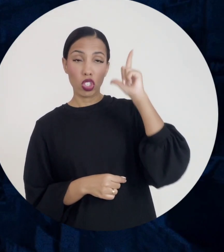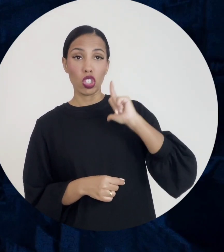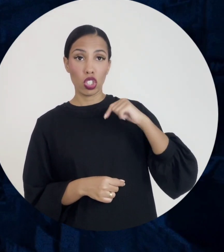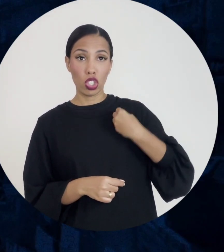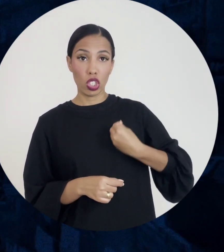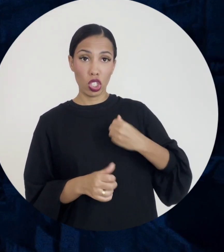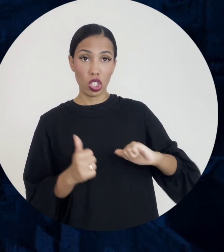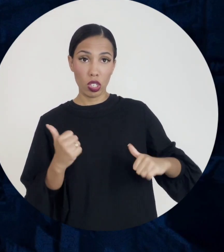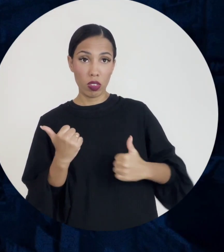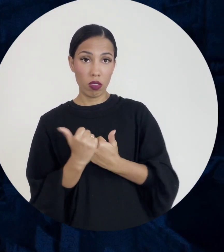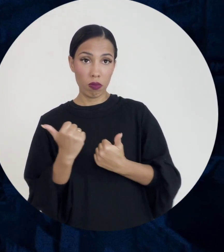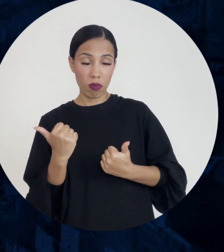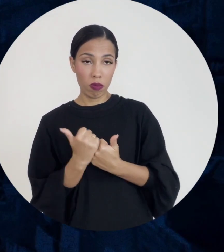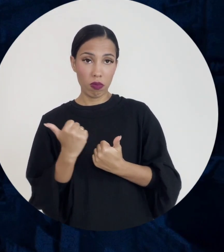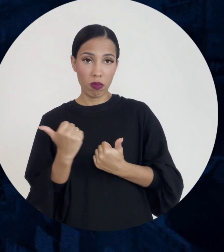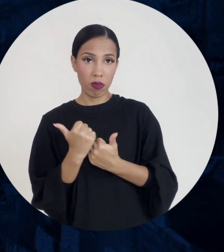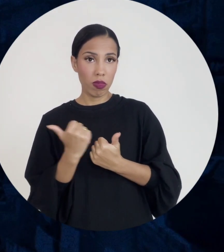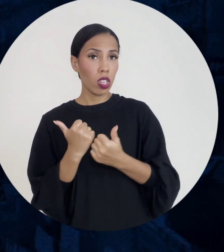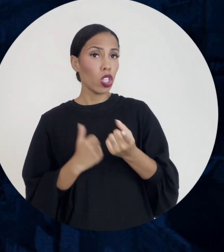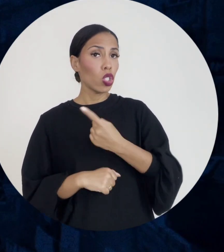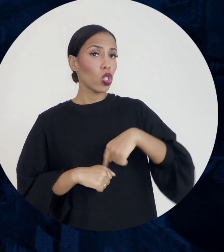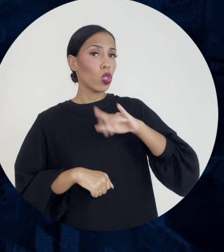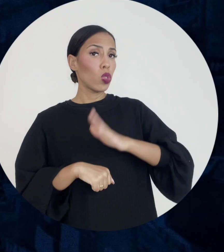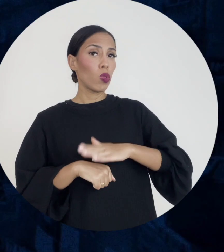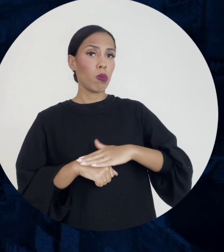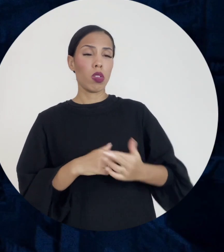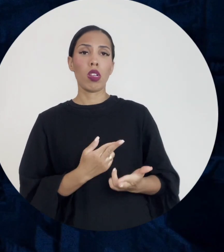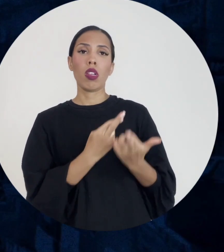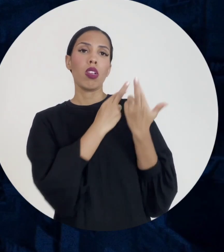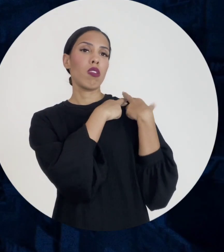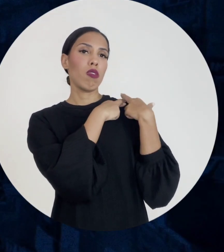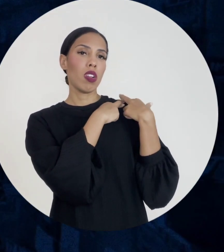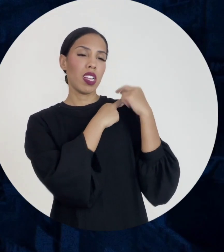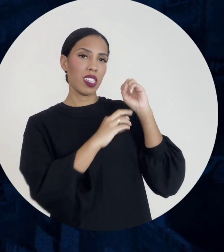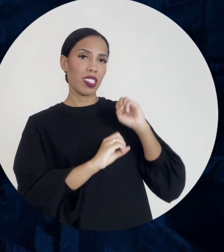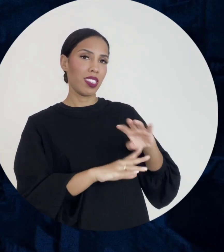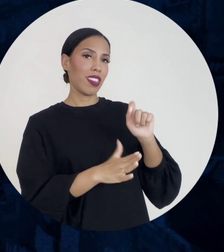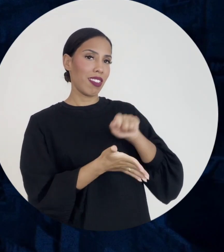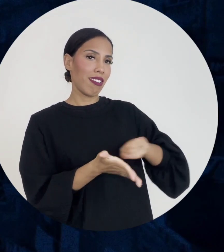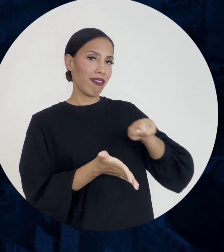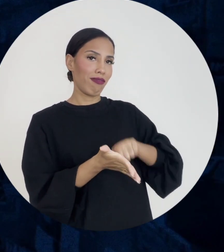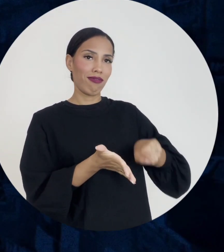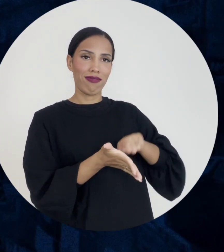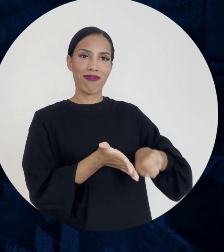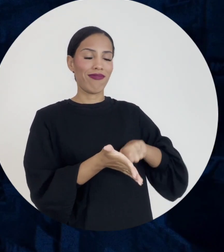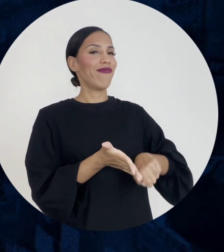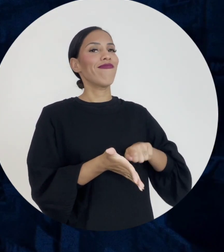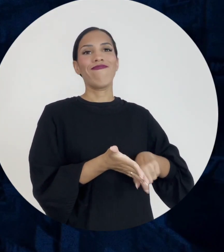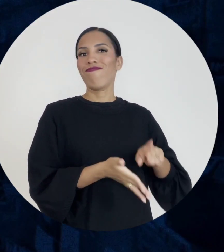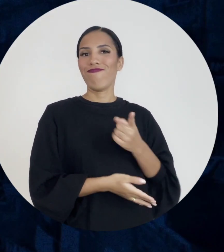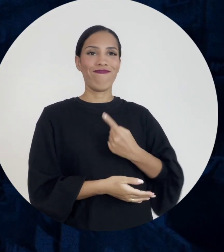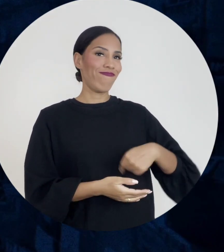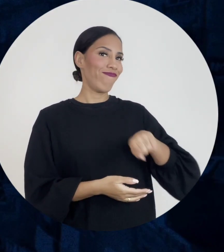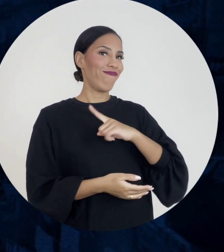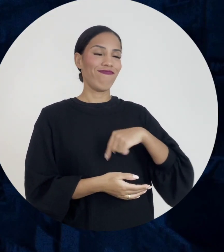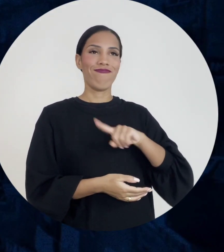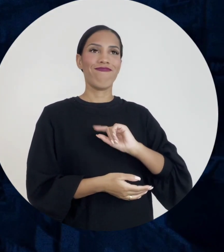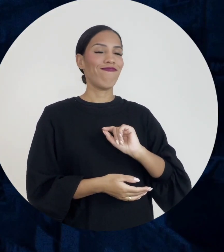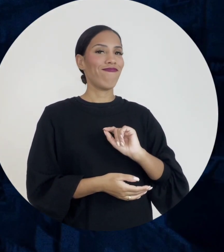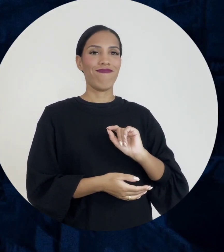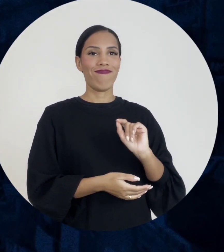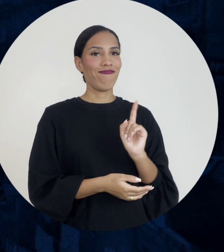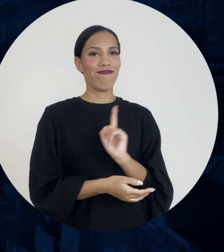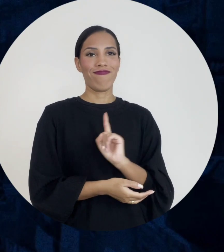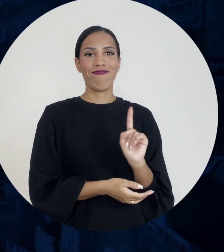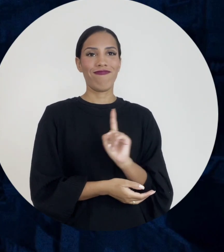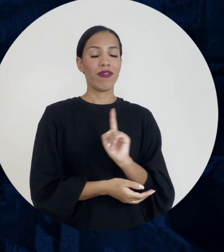dando apoio, não era tarefa nossa alfabetizar. Essa parte não fazia mais sentido,